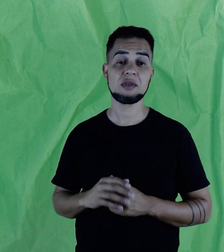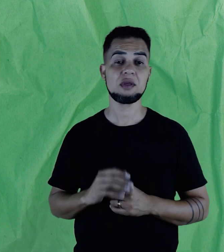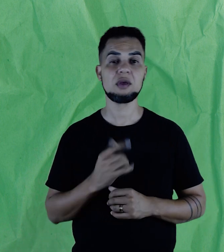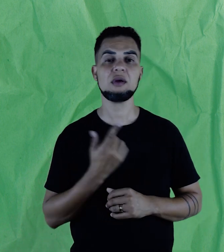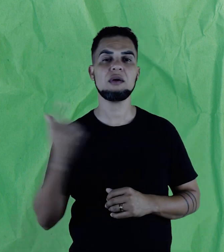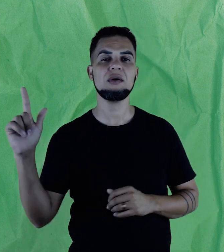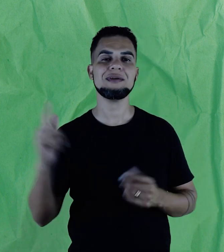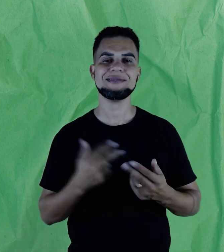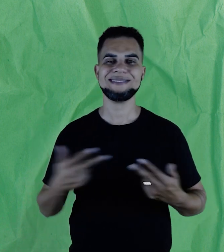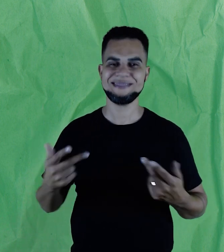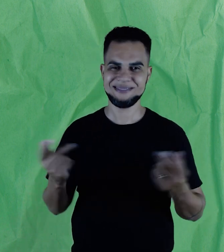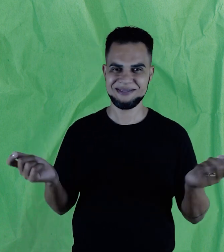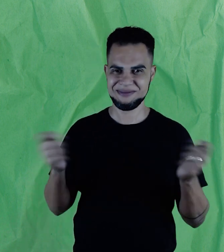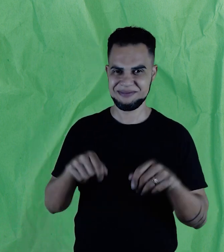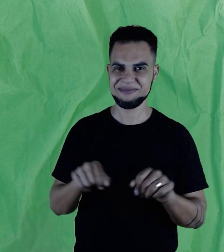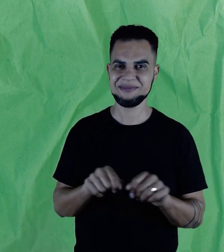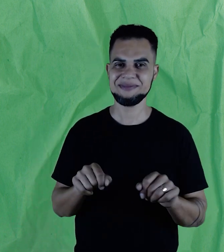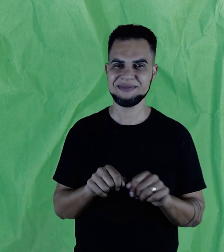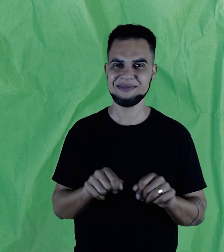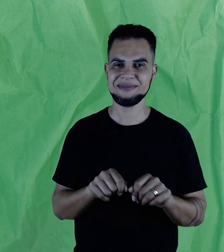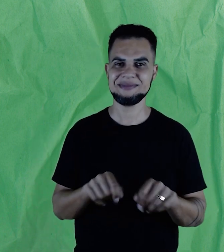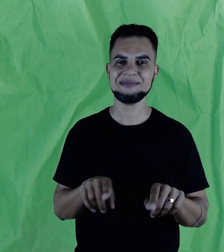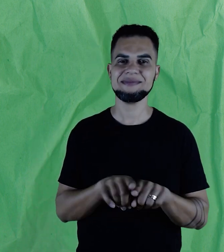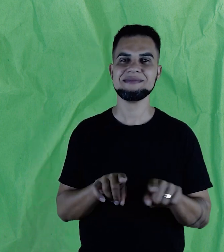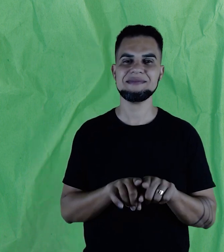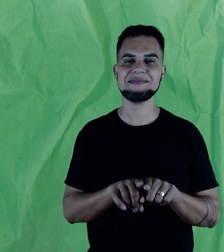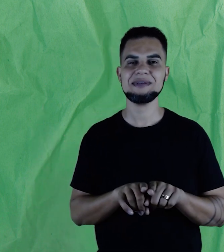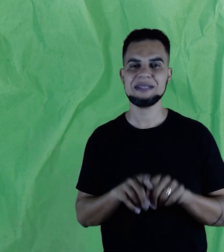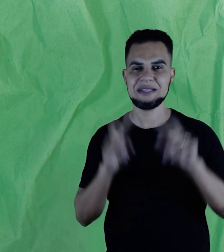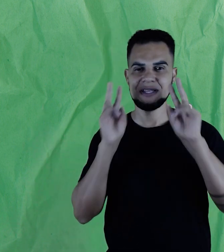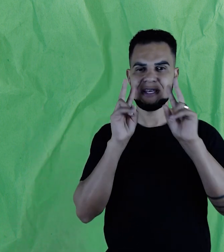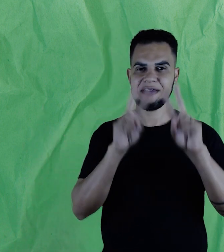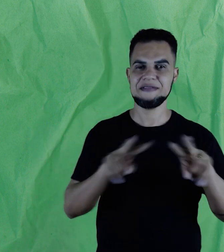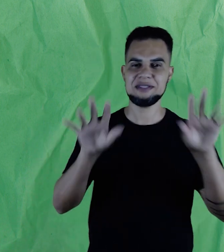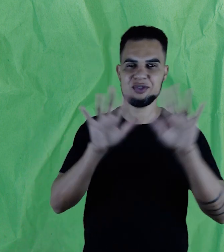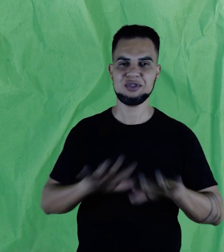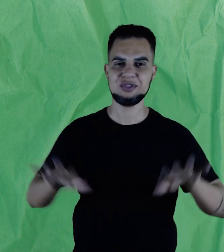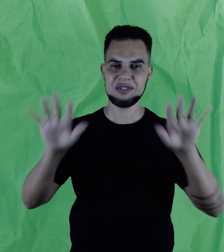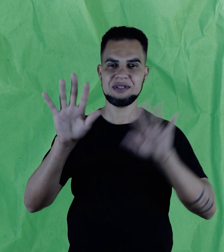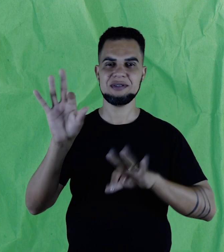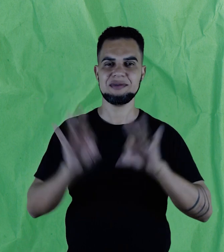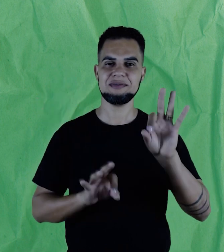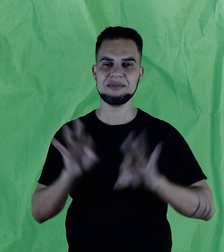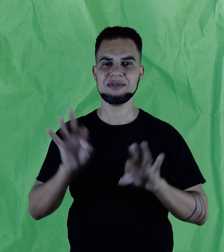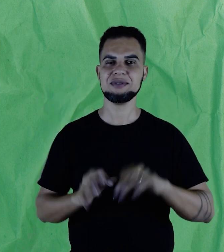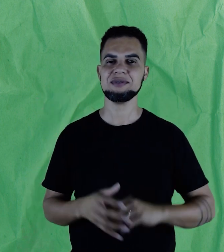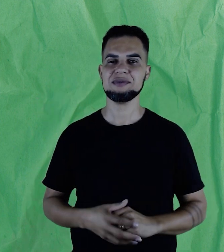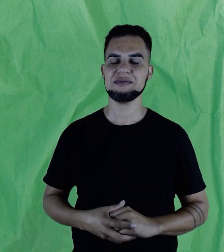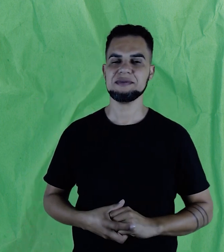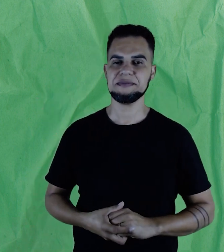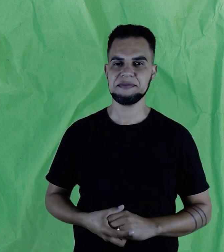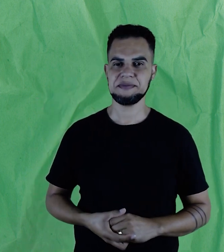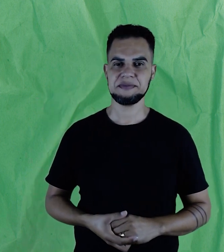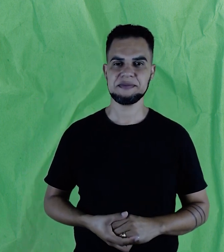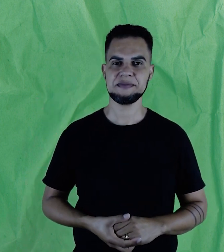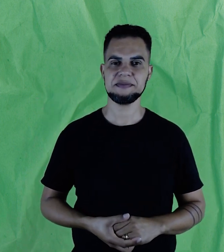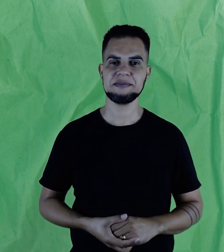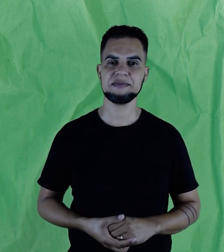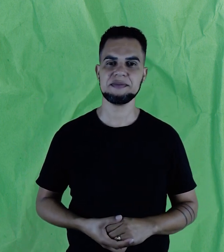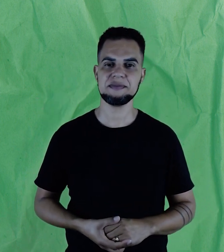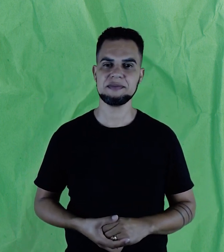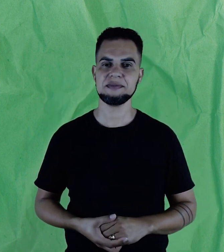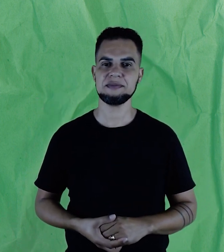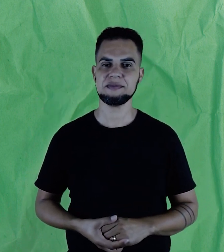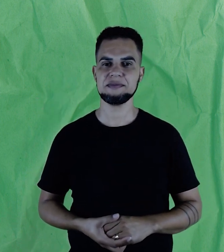Outra coisa que a gente pode estar fazendo aqui, vou voltar aqui em visão geral do projeto, né?